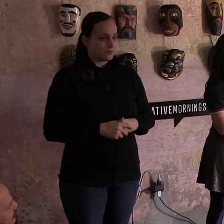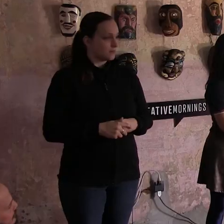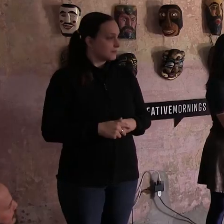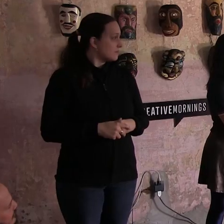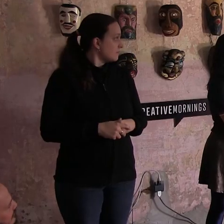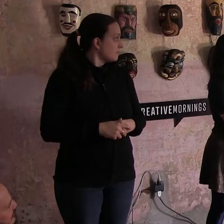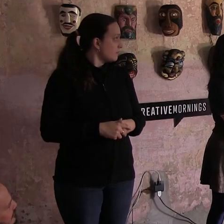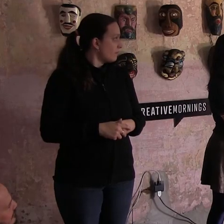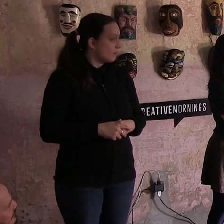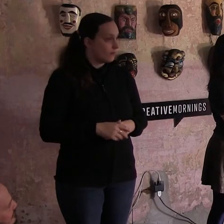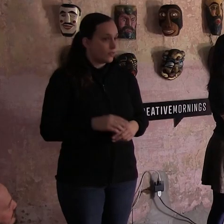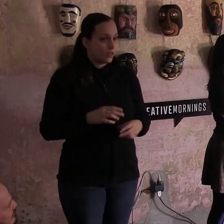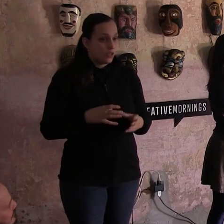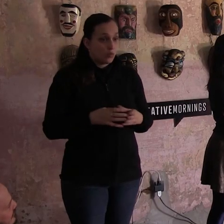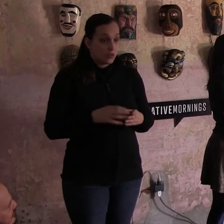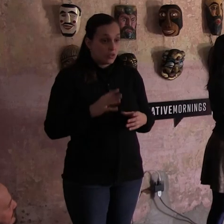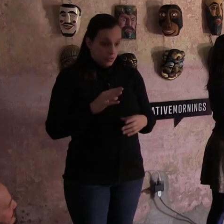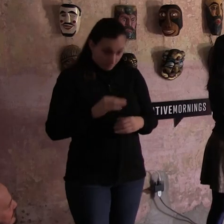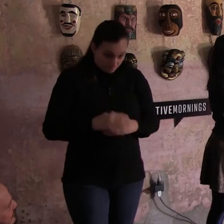eso, entender ese lugar.